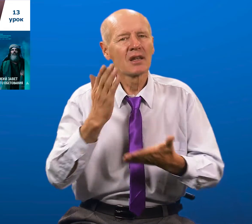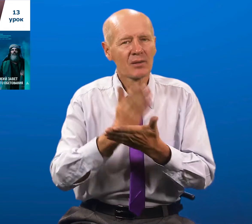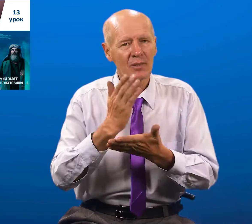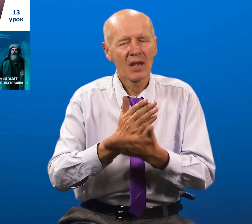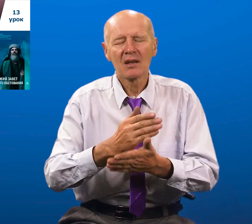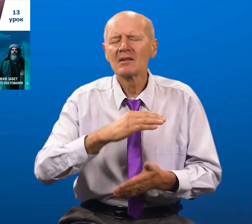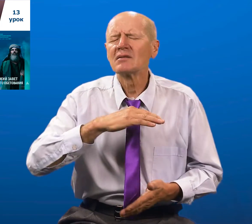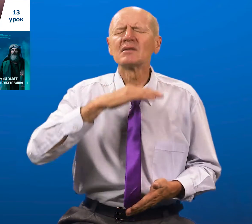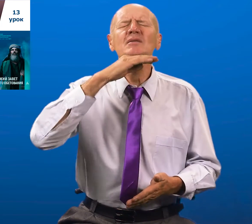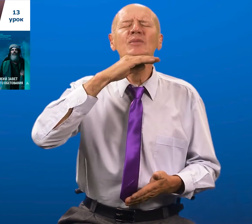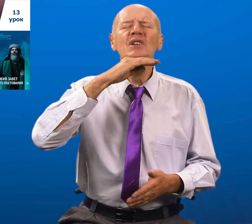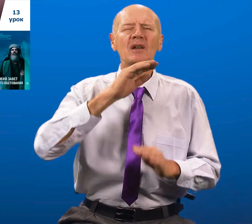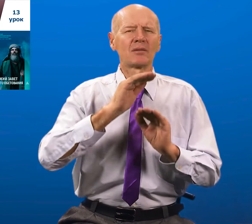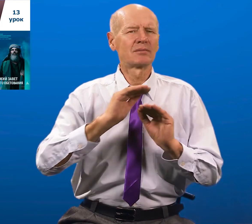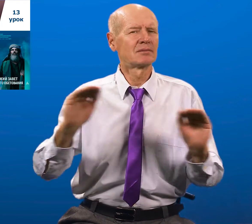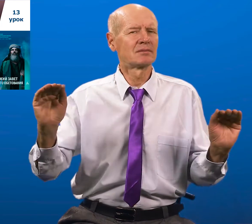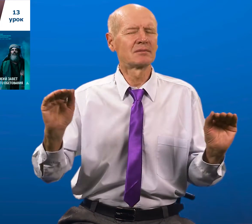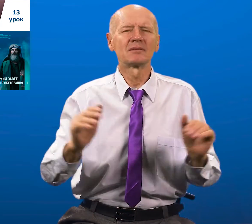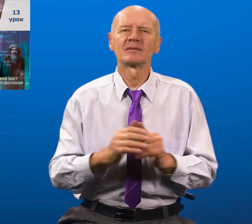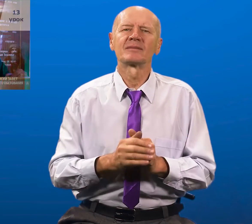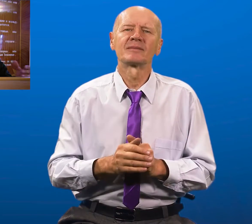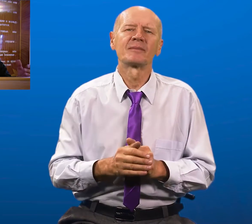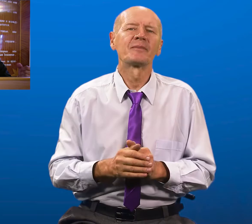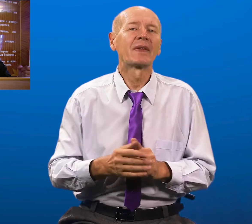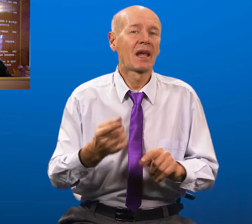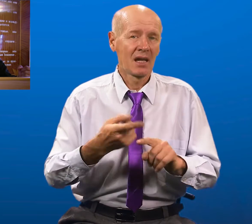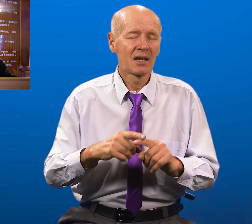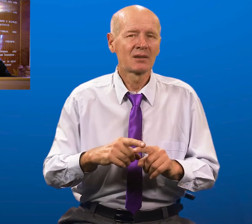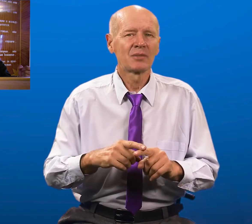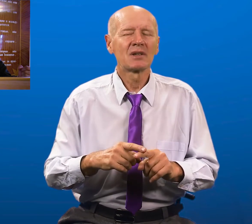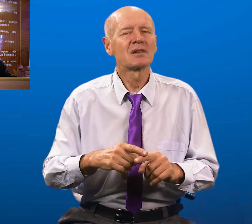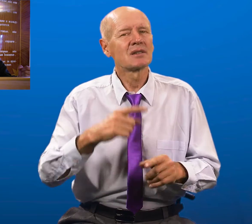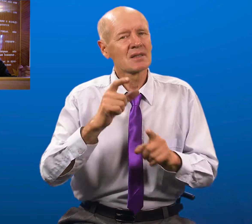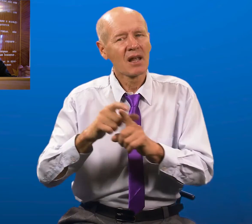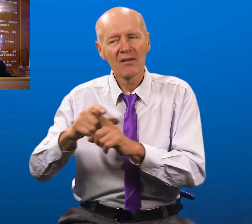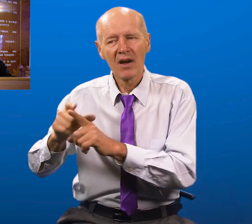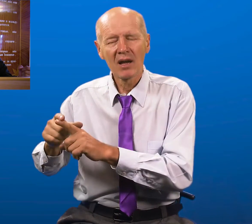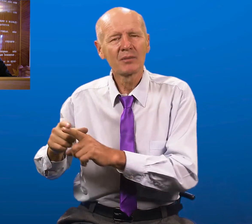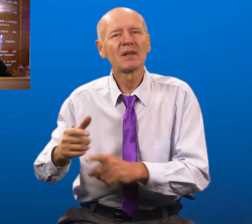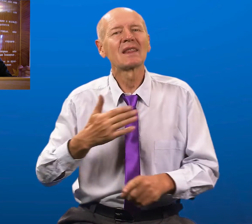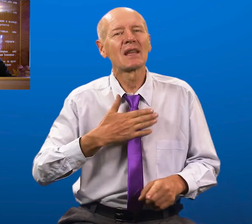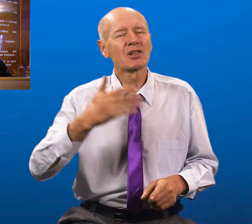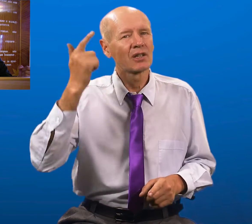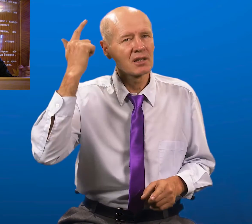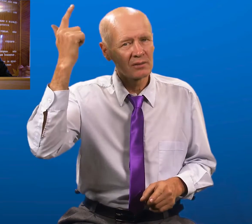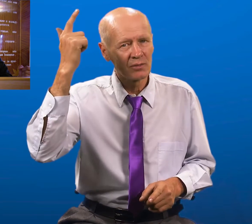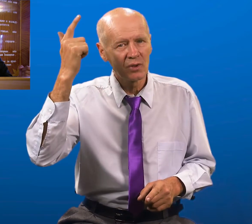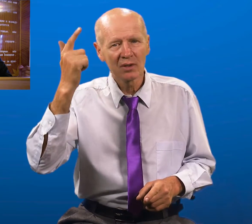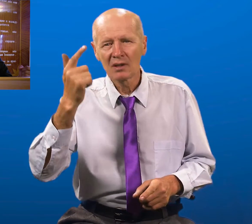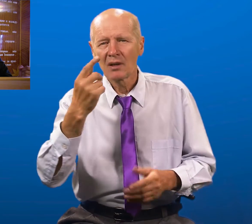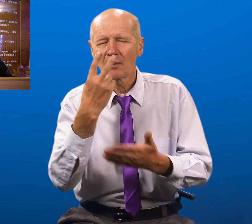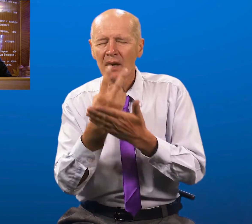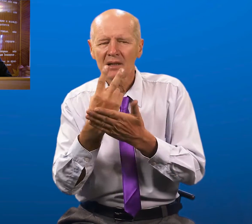и имели с избытком». Этими словами наш Господь в очередной раз охарактеризовал цель